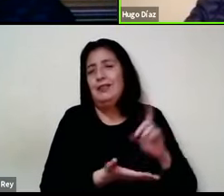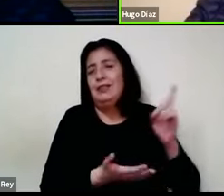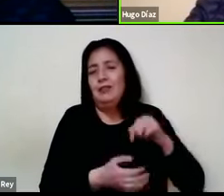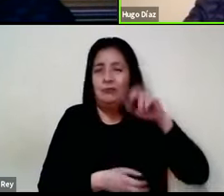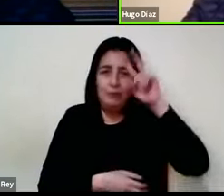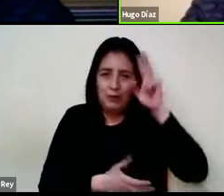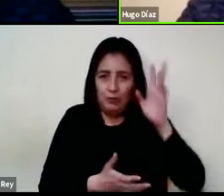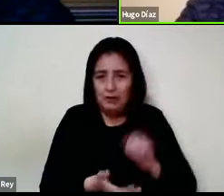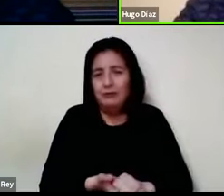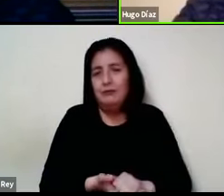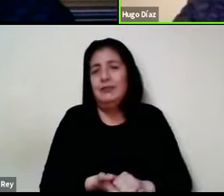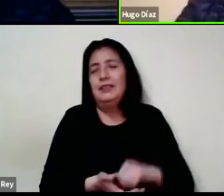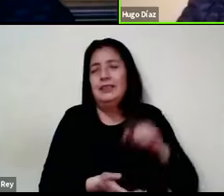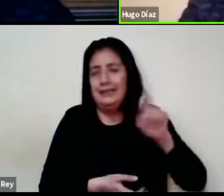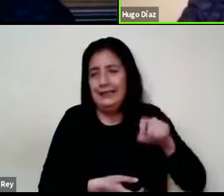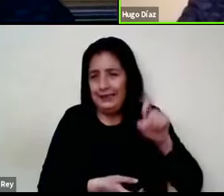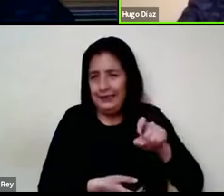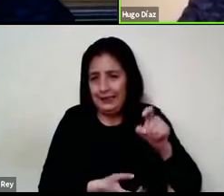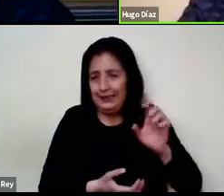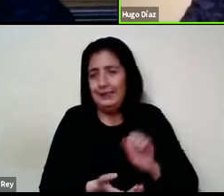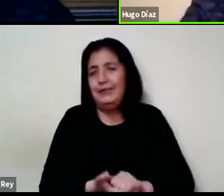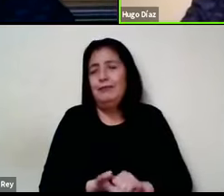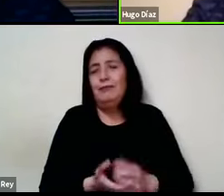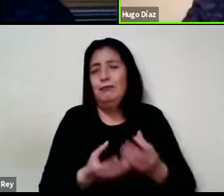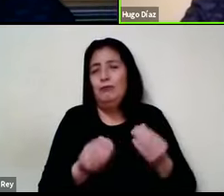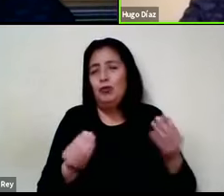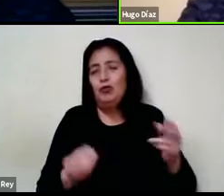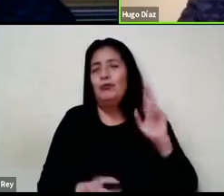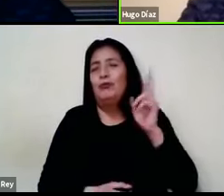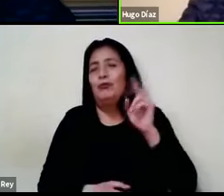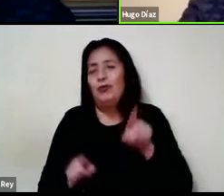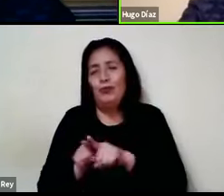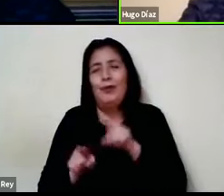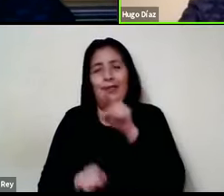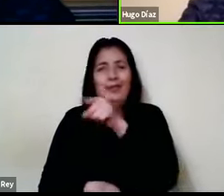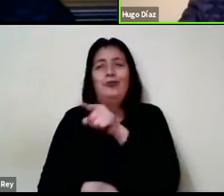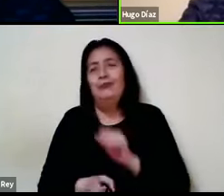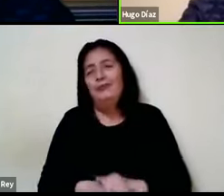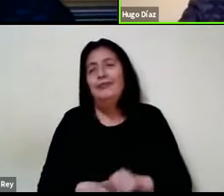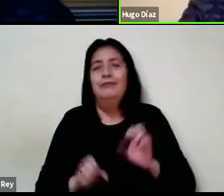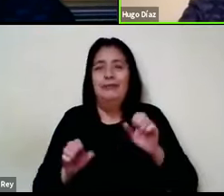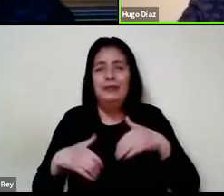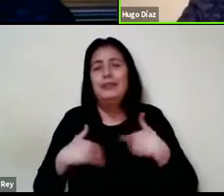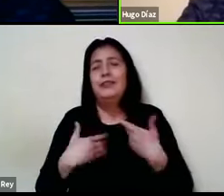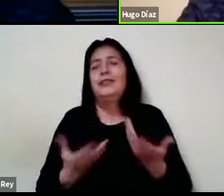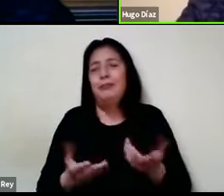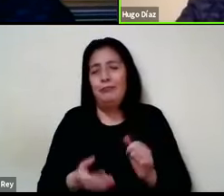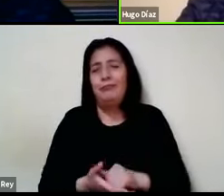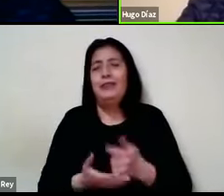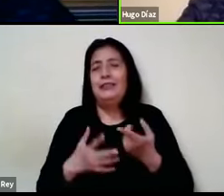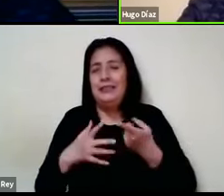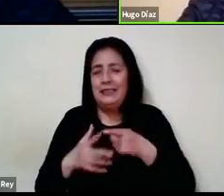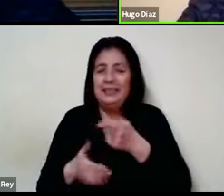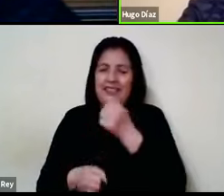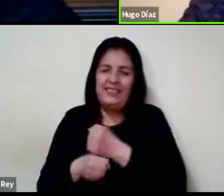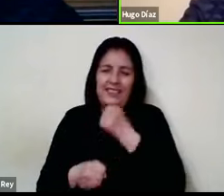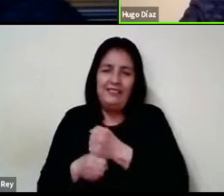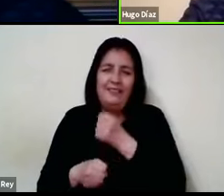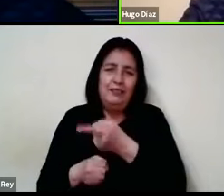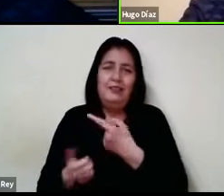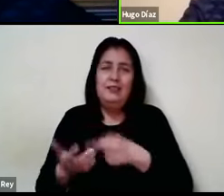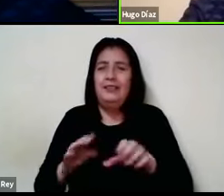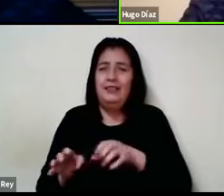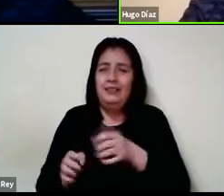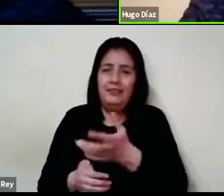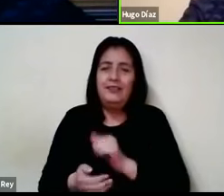peruana, necesita muchos profesores como tú que puedan, a partir de ese trabajo que están